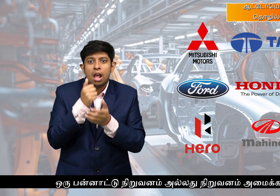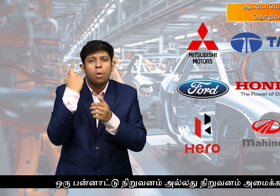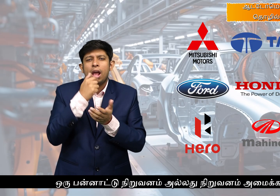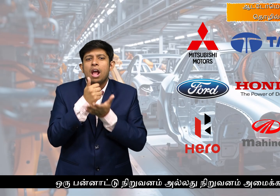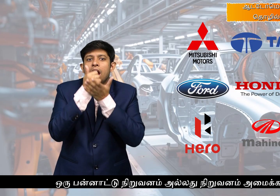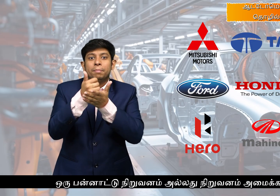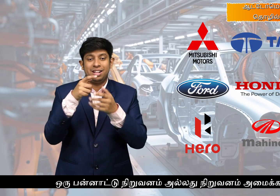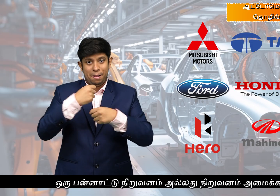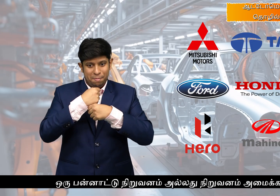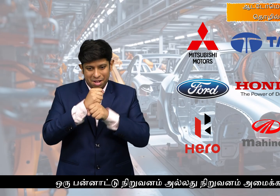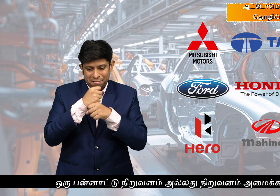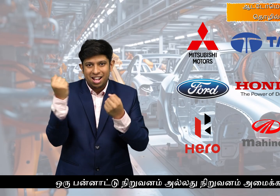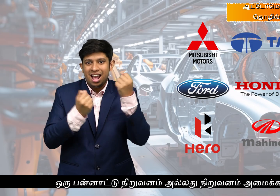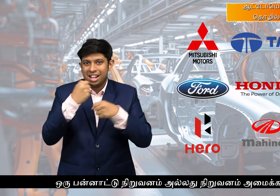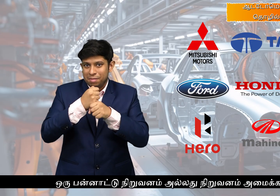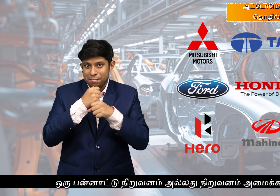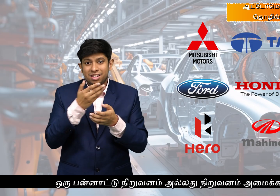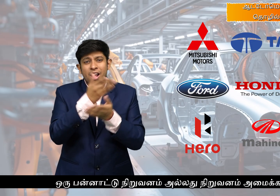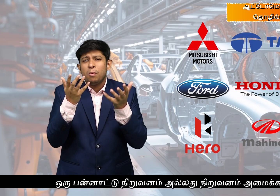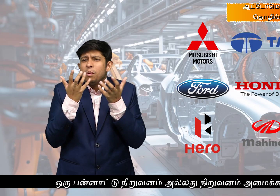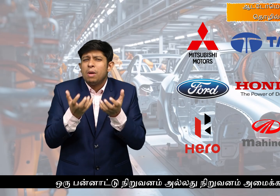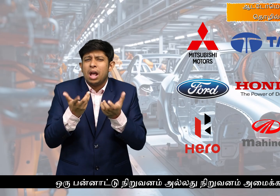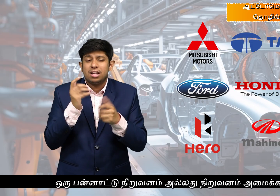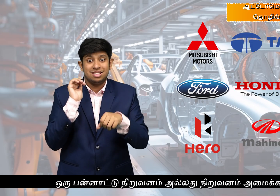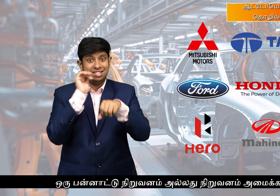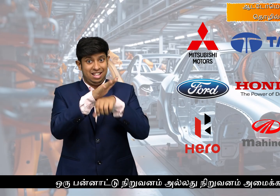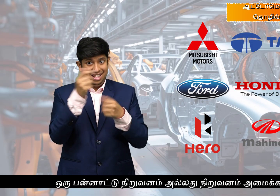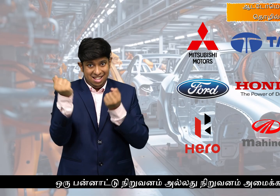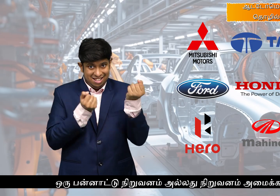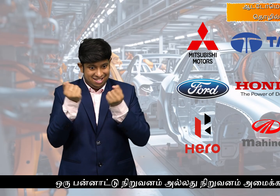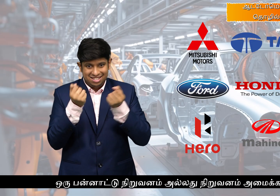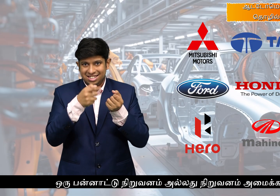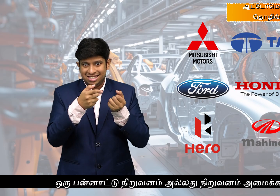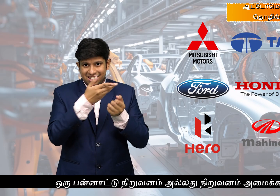பன்னாட்டு நிறுவனம் அல்லது நிறுவனம் அமைக்கப்பட்டது.